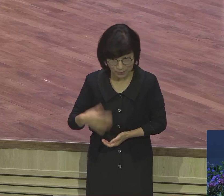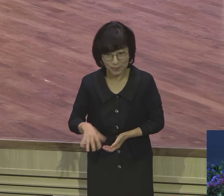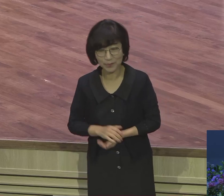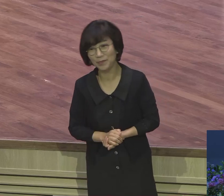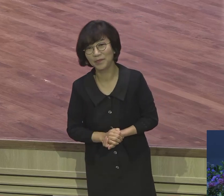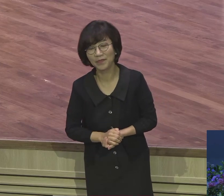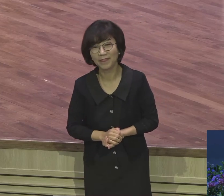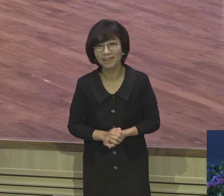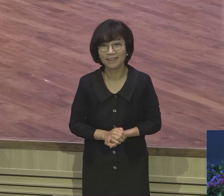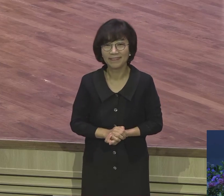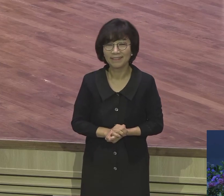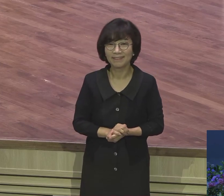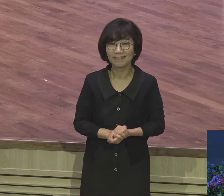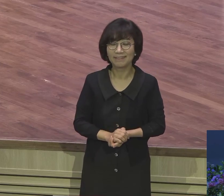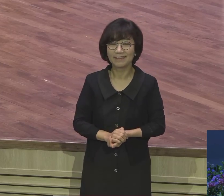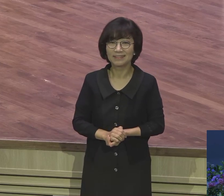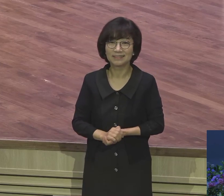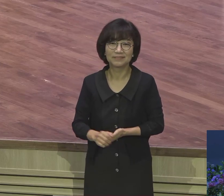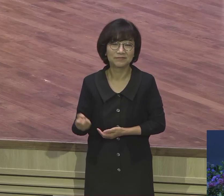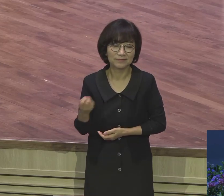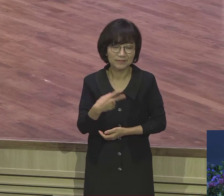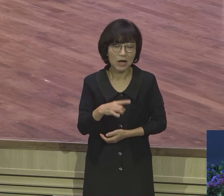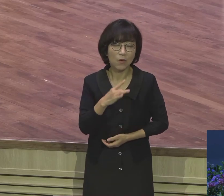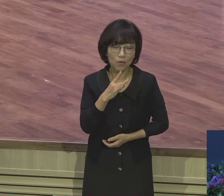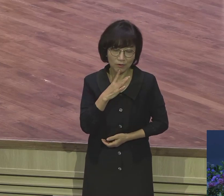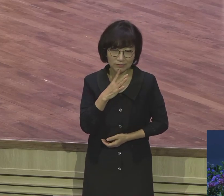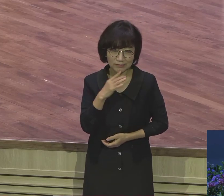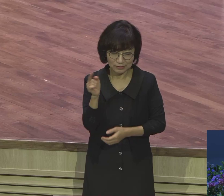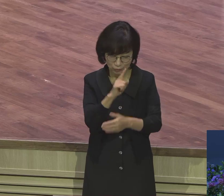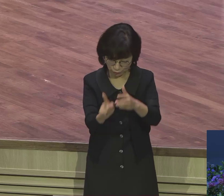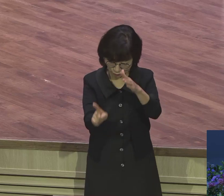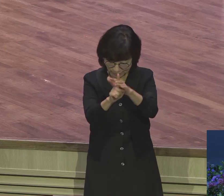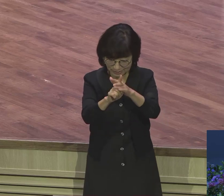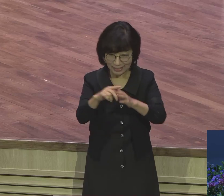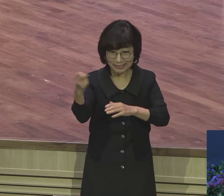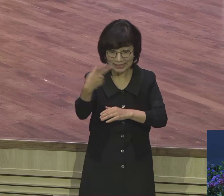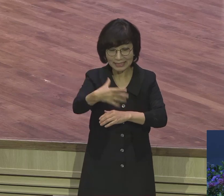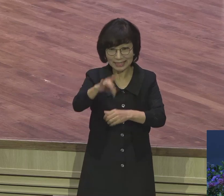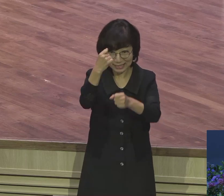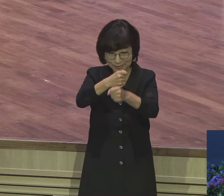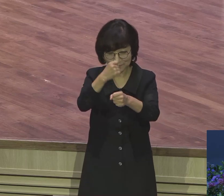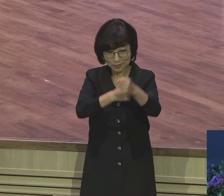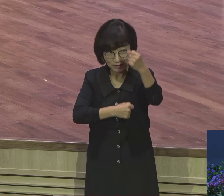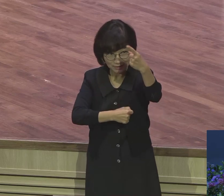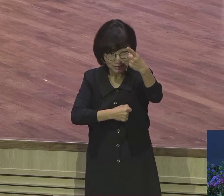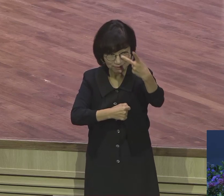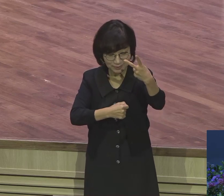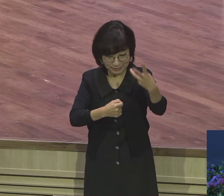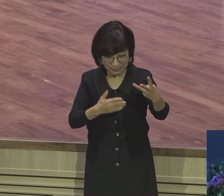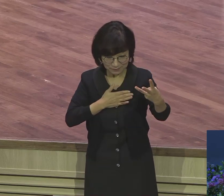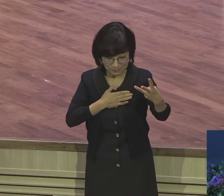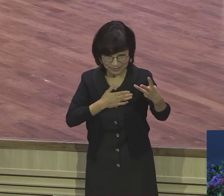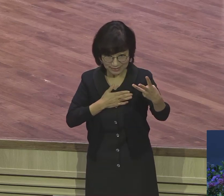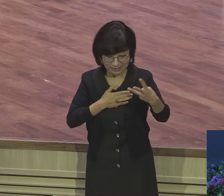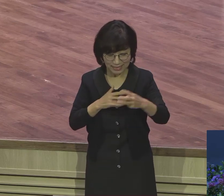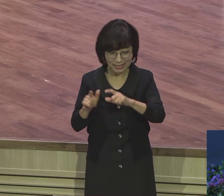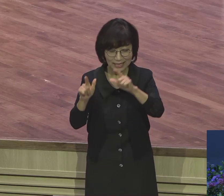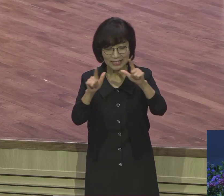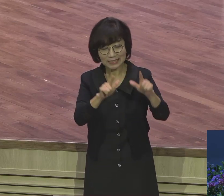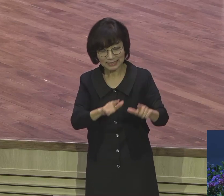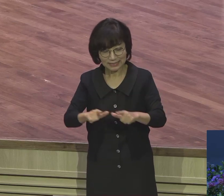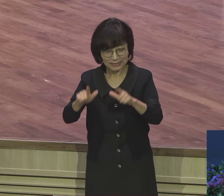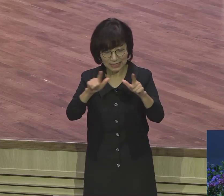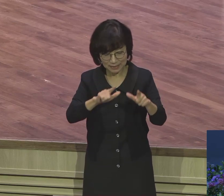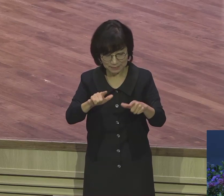오직 유일성 재창조 이것이 여러분 삶속에서 체질화되면서 세밀하게